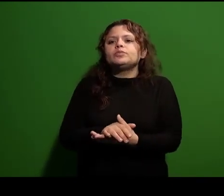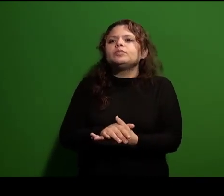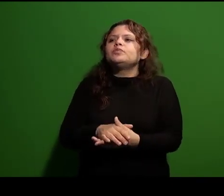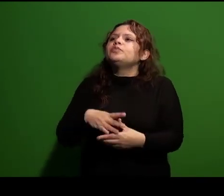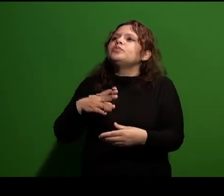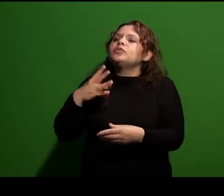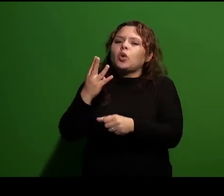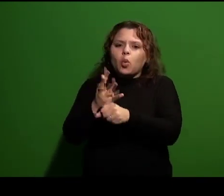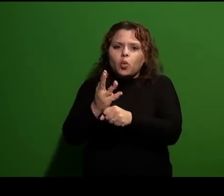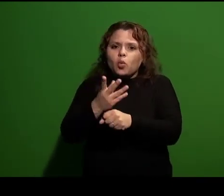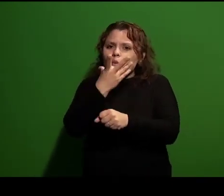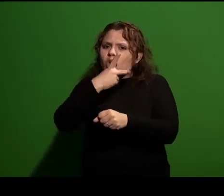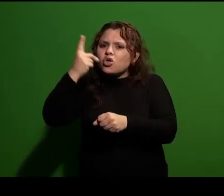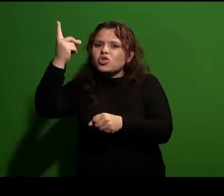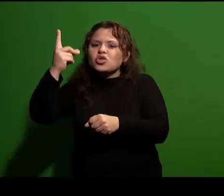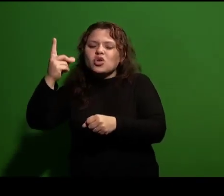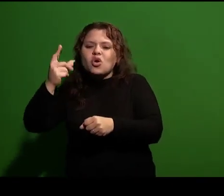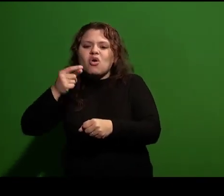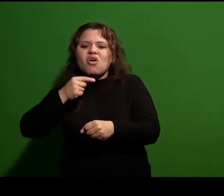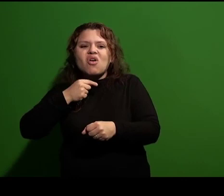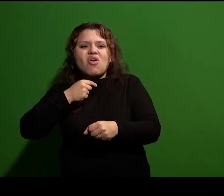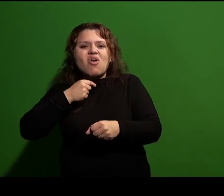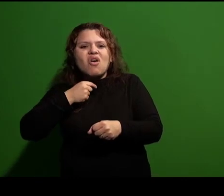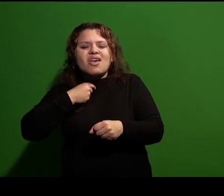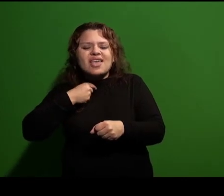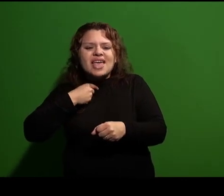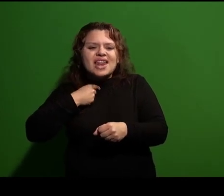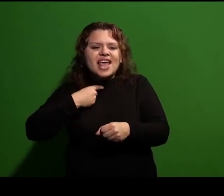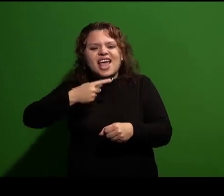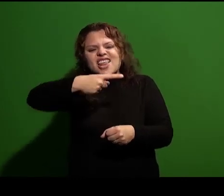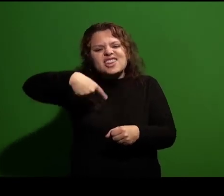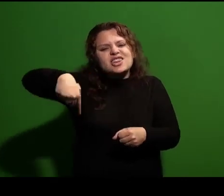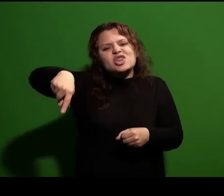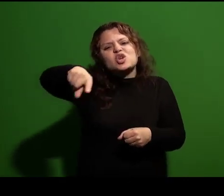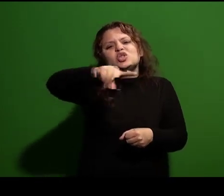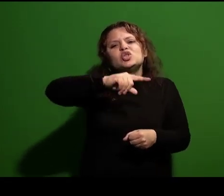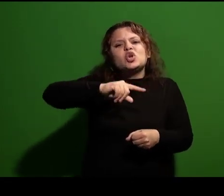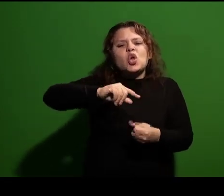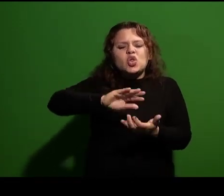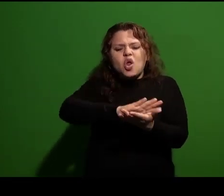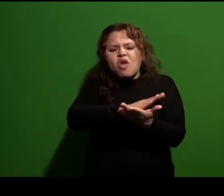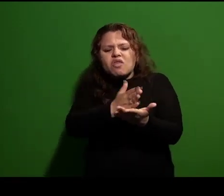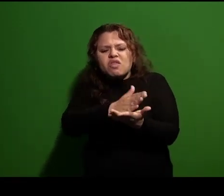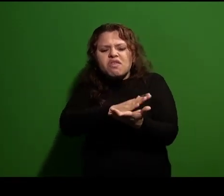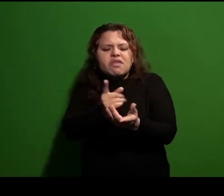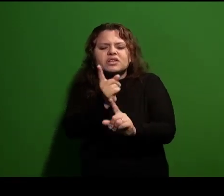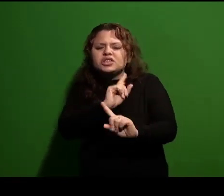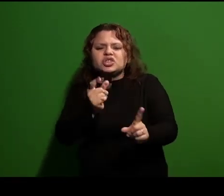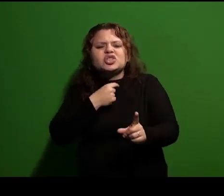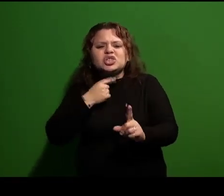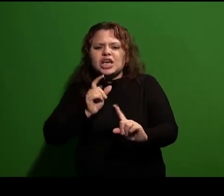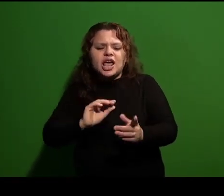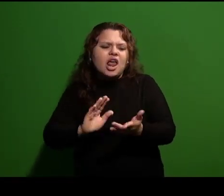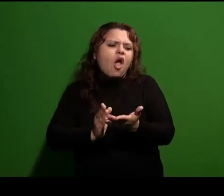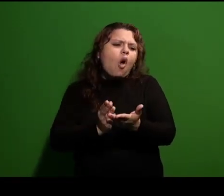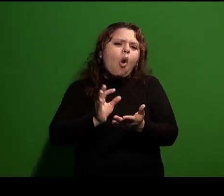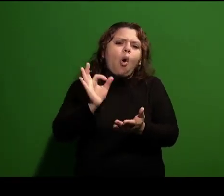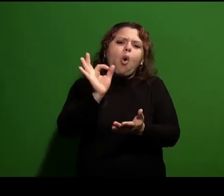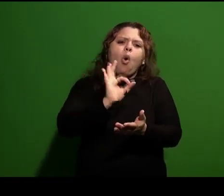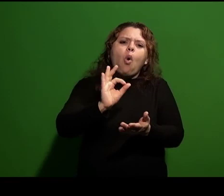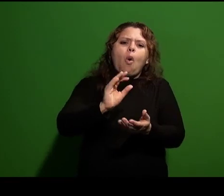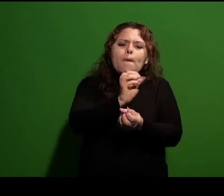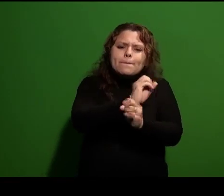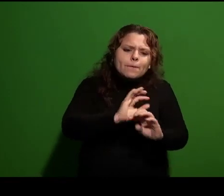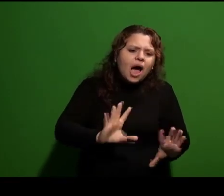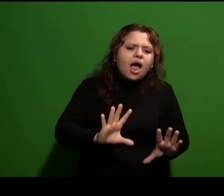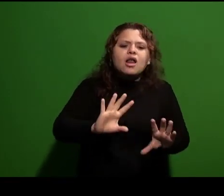4. ¿Por qué crees que Dios preferiría que seamos fríos y no tibios? ¿Por qué ser tibios no es mejor que ser